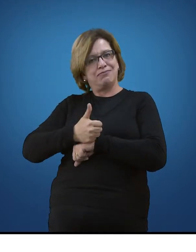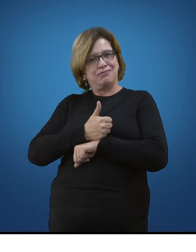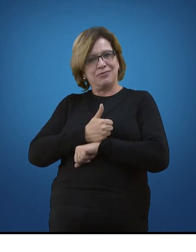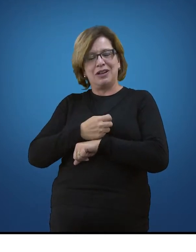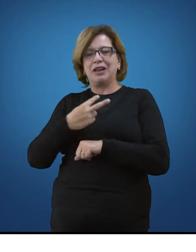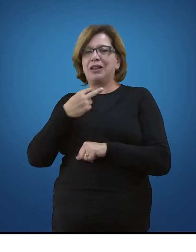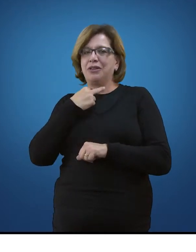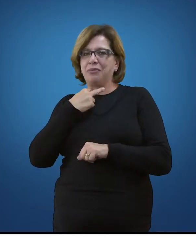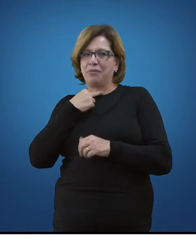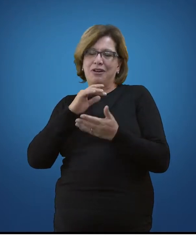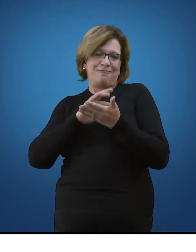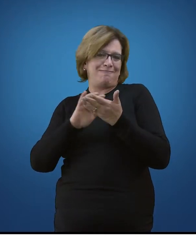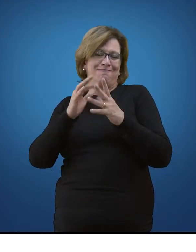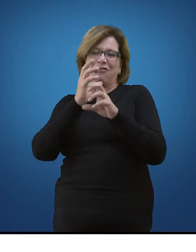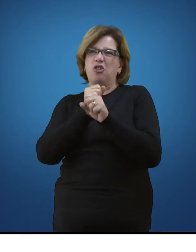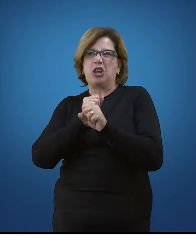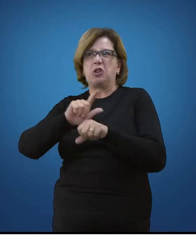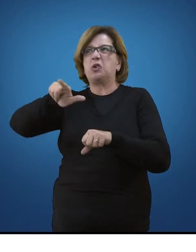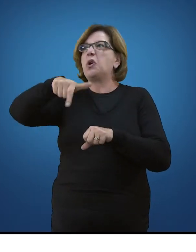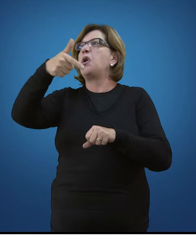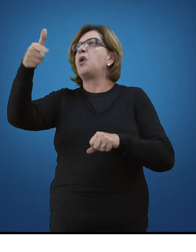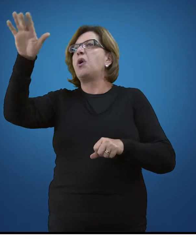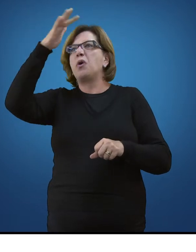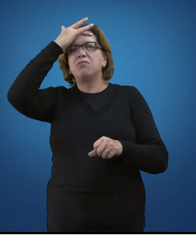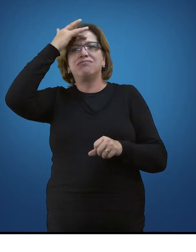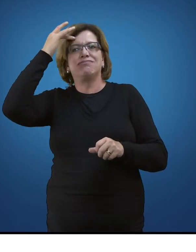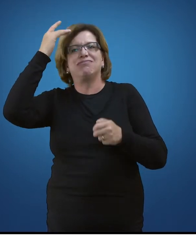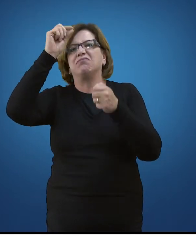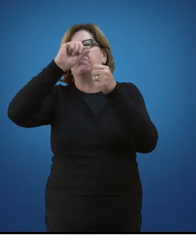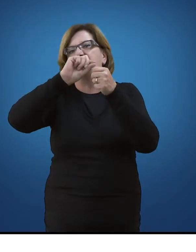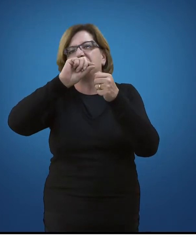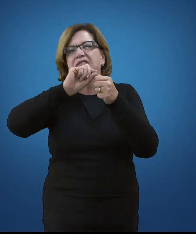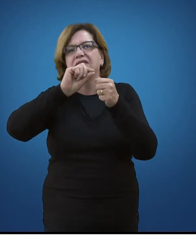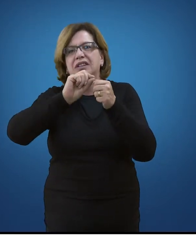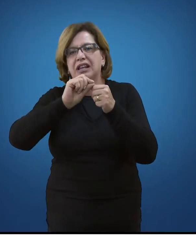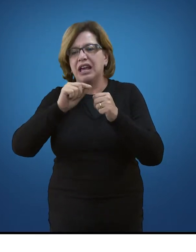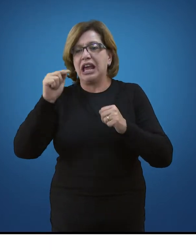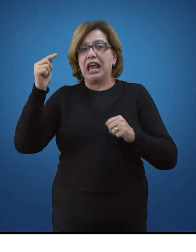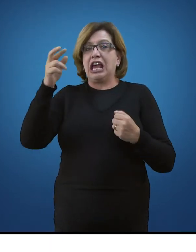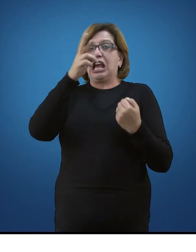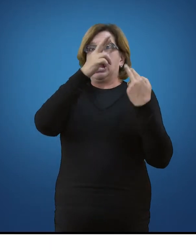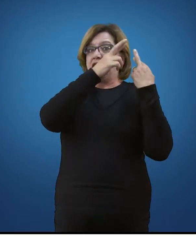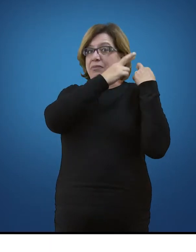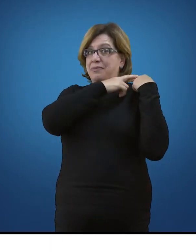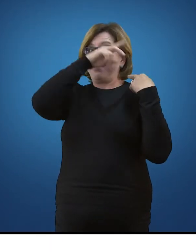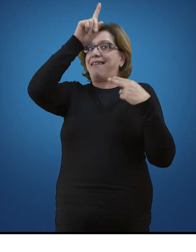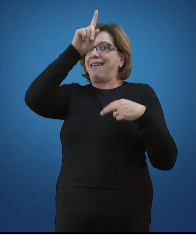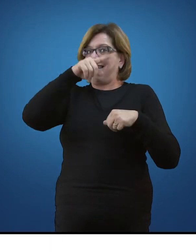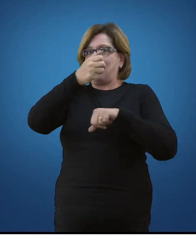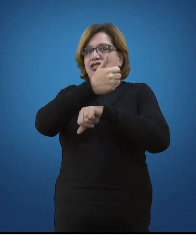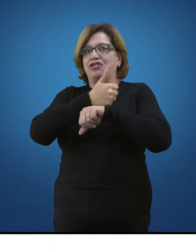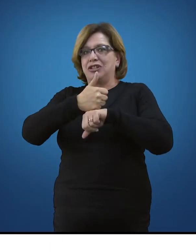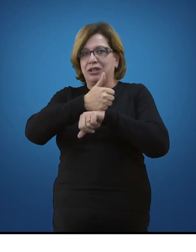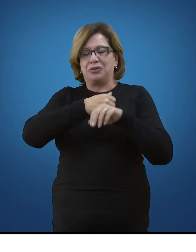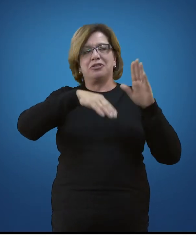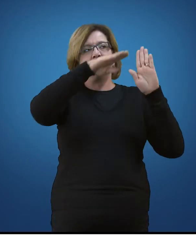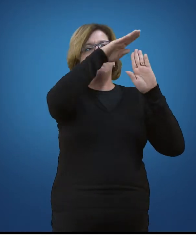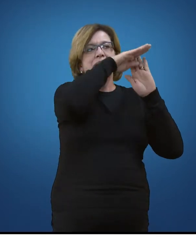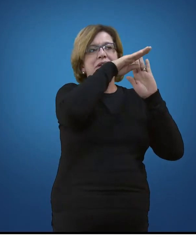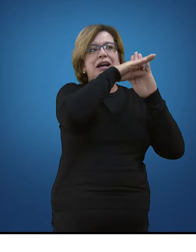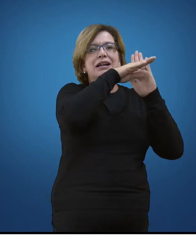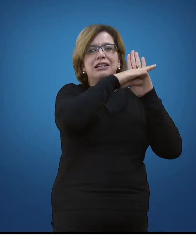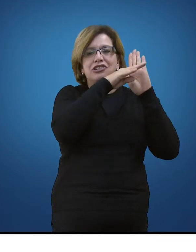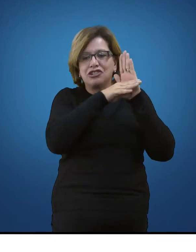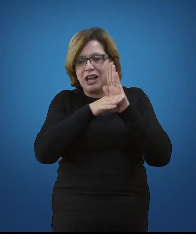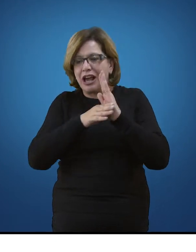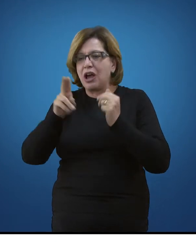responsável por receber o recurso, por planejar, executar e prestar